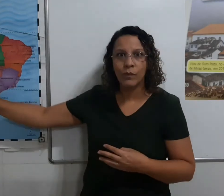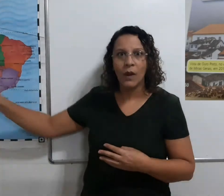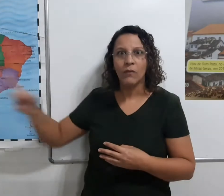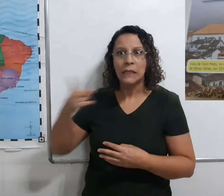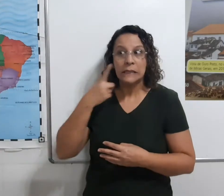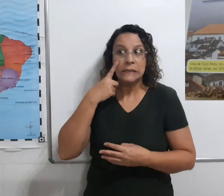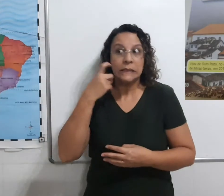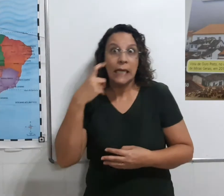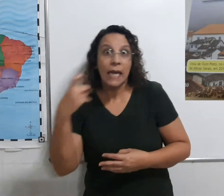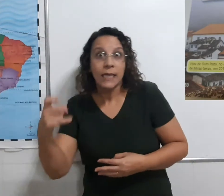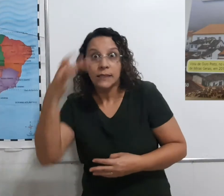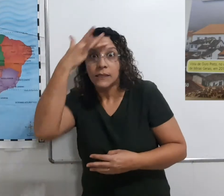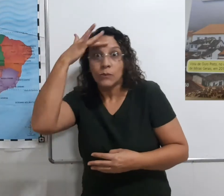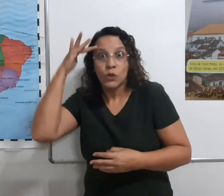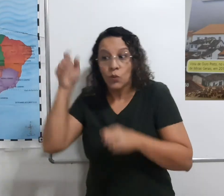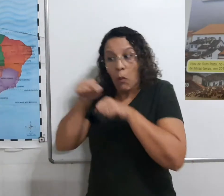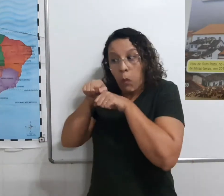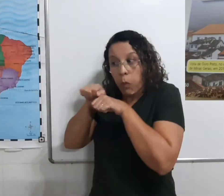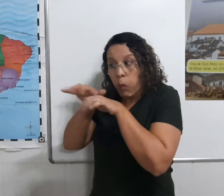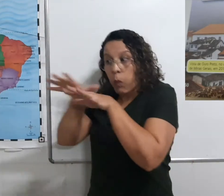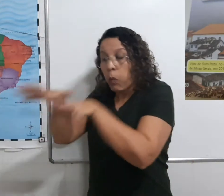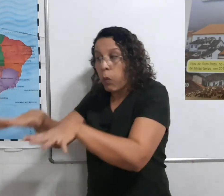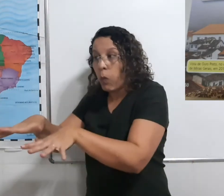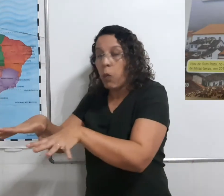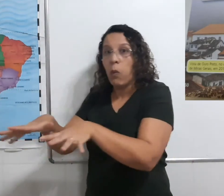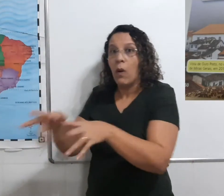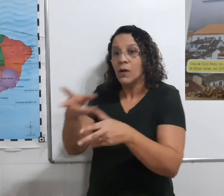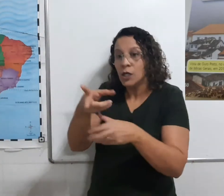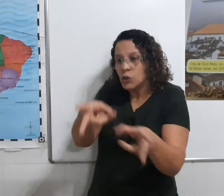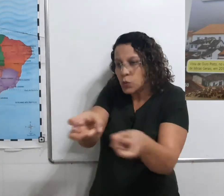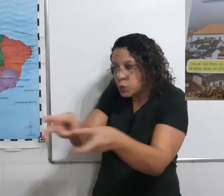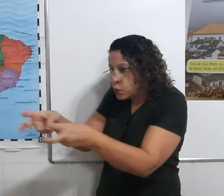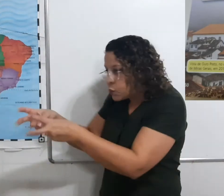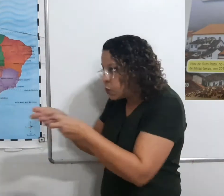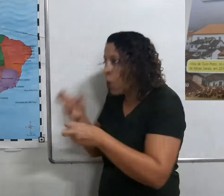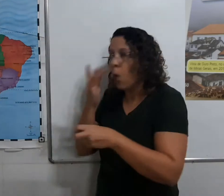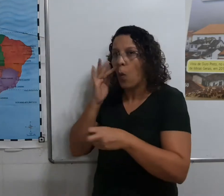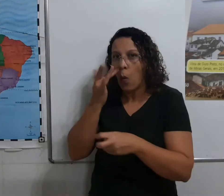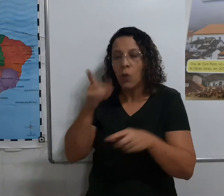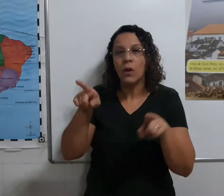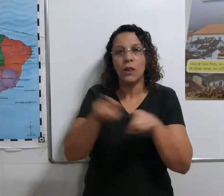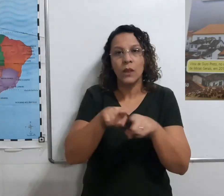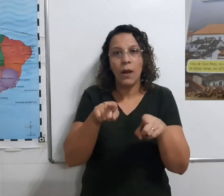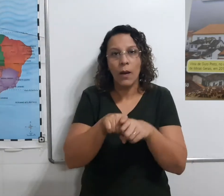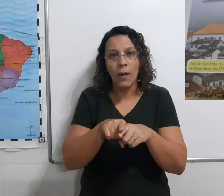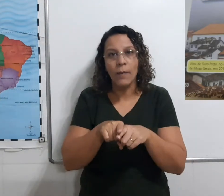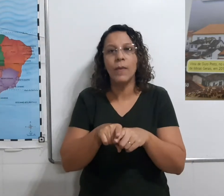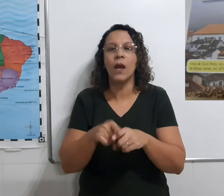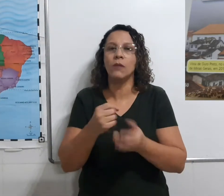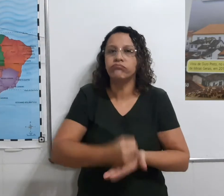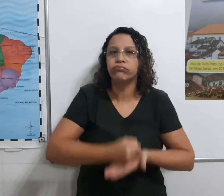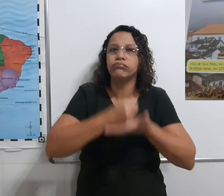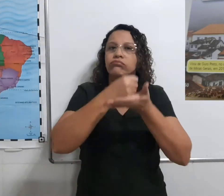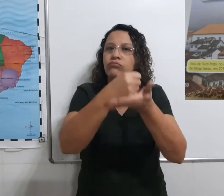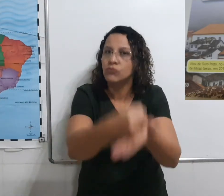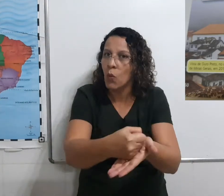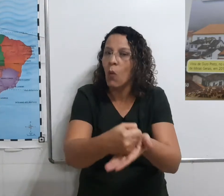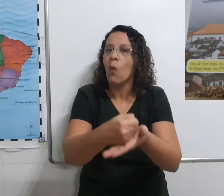de exploração e contribuiu para o surgimento de